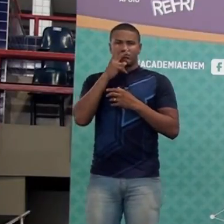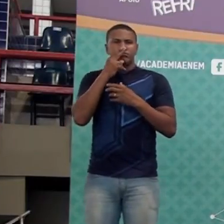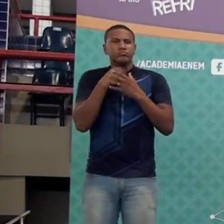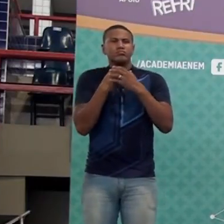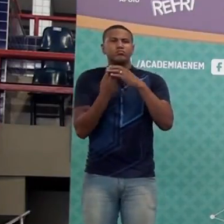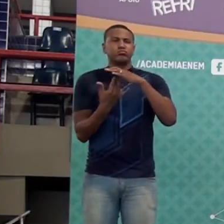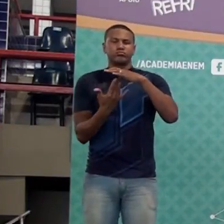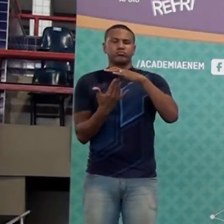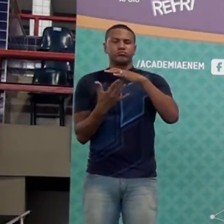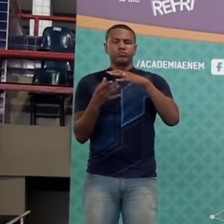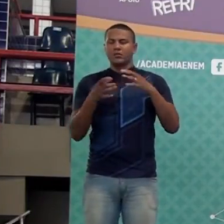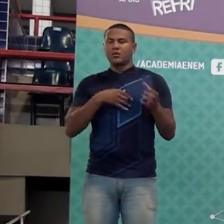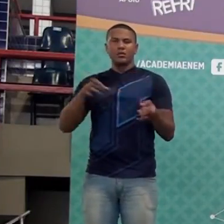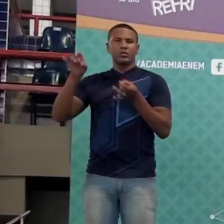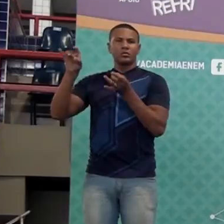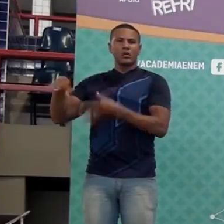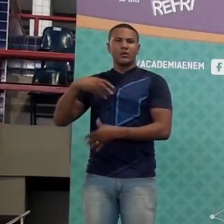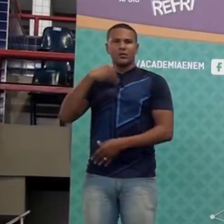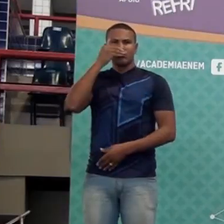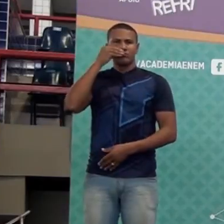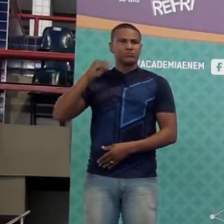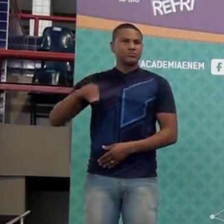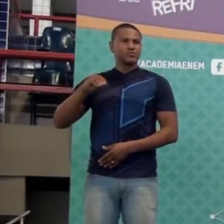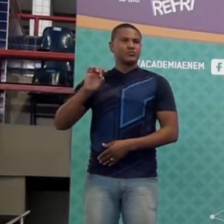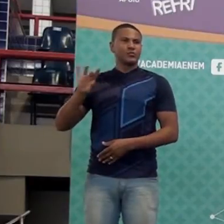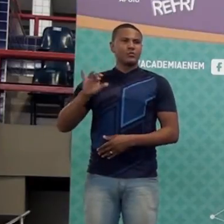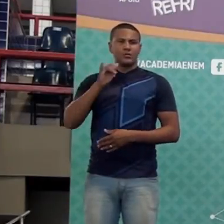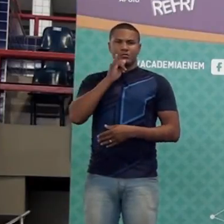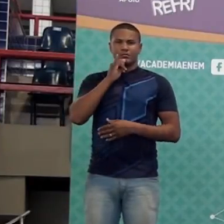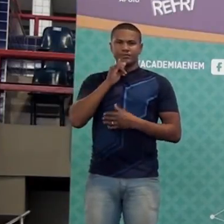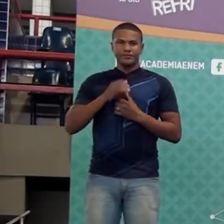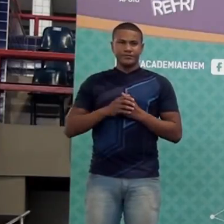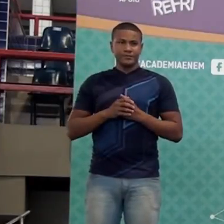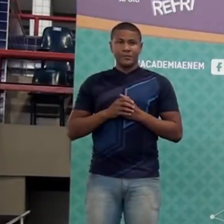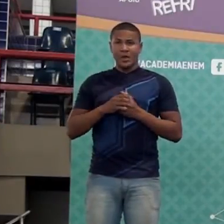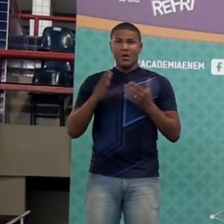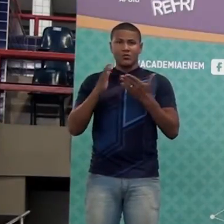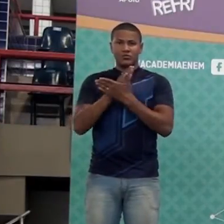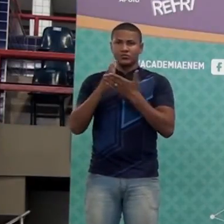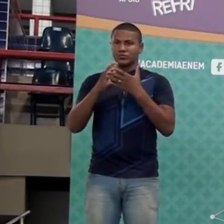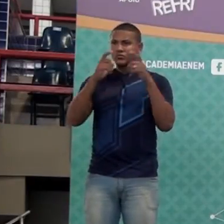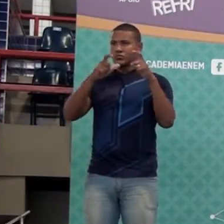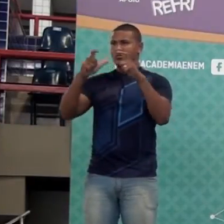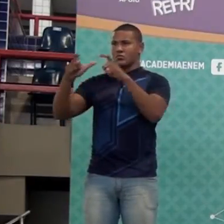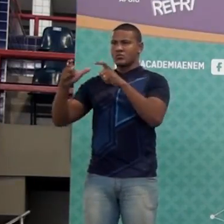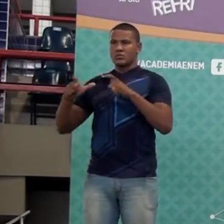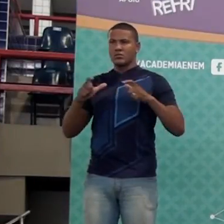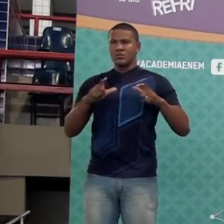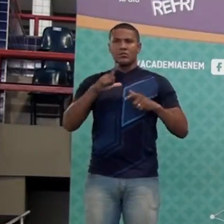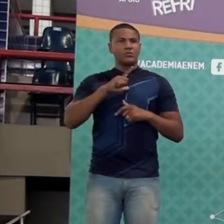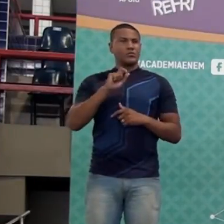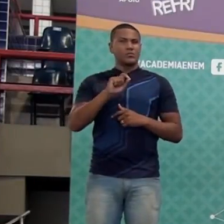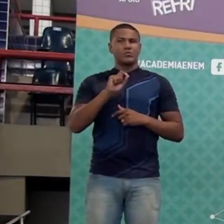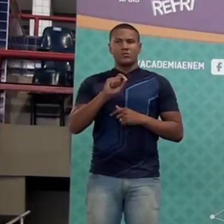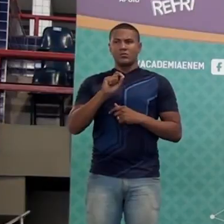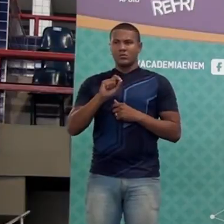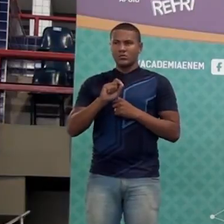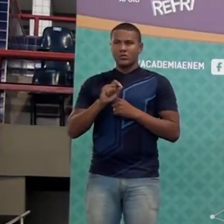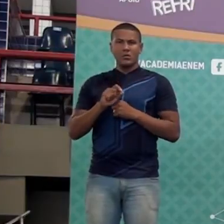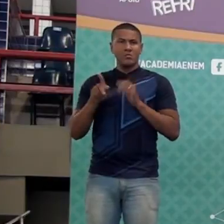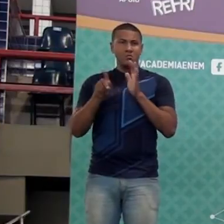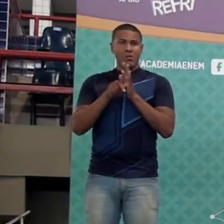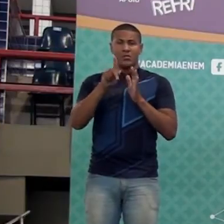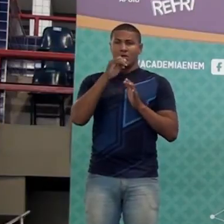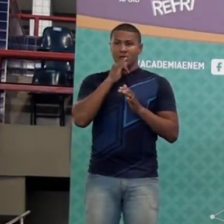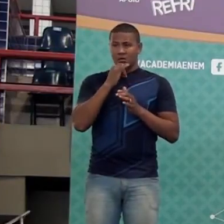alguns projetos em alguns locais. Está se aproveitando esses resíduos para fazer comida para o gado, alimentação para o